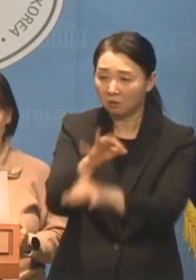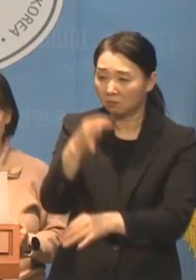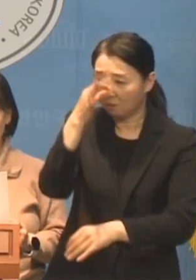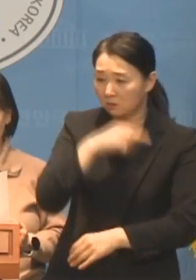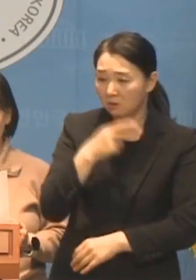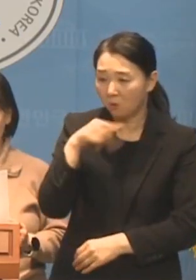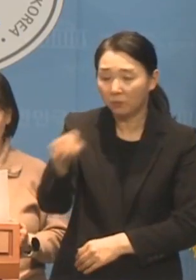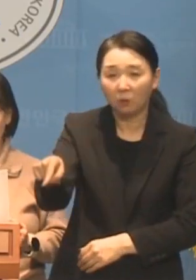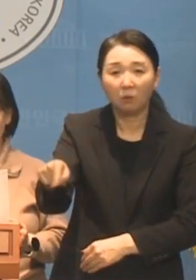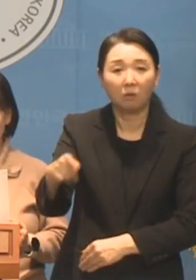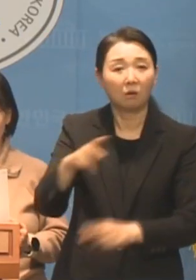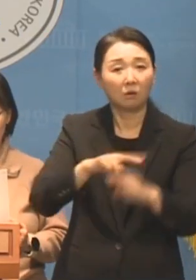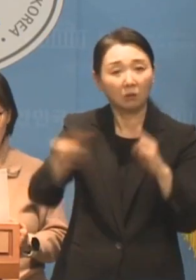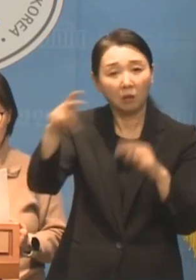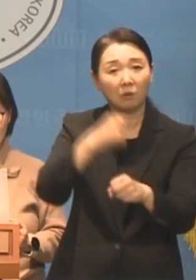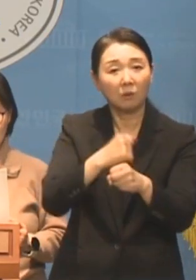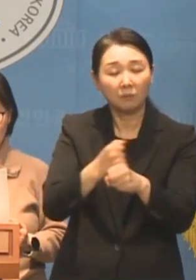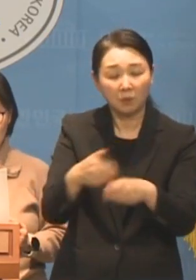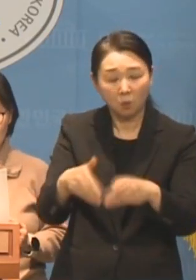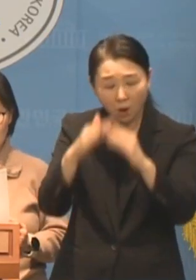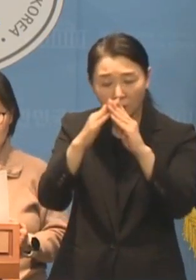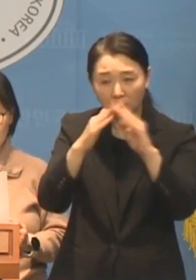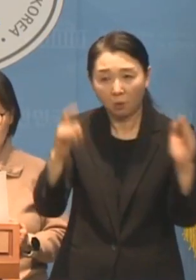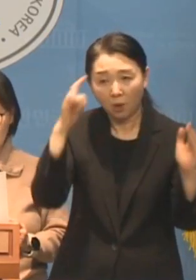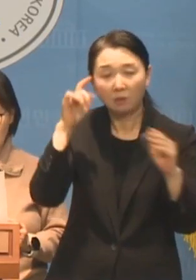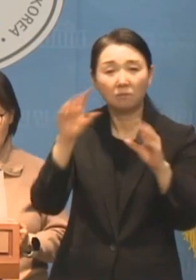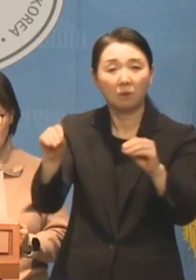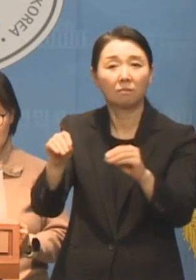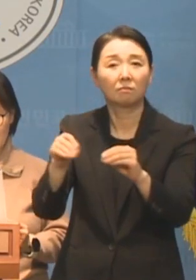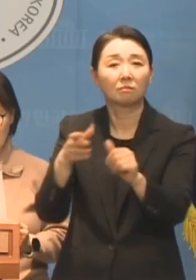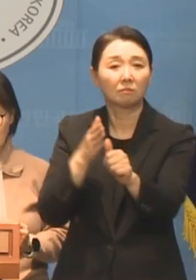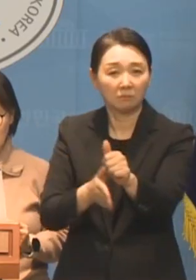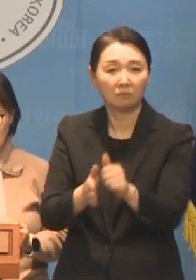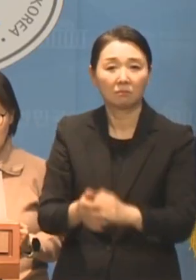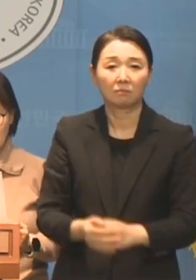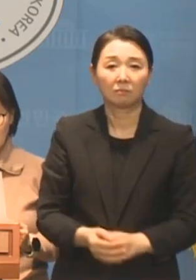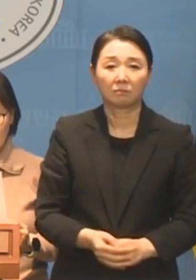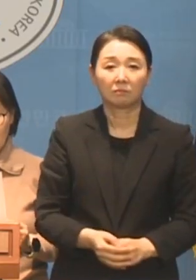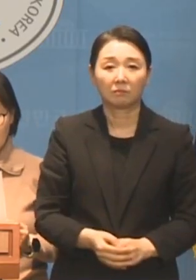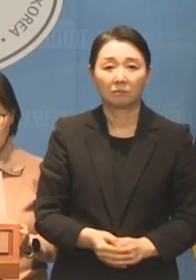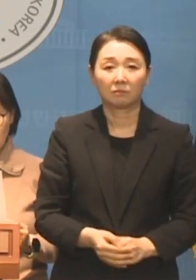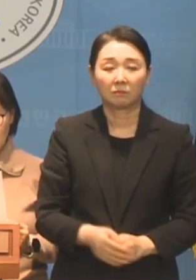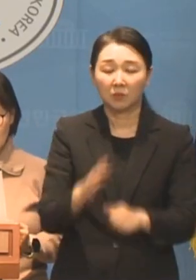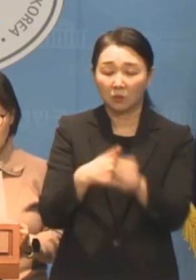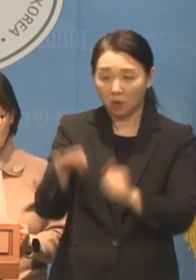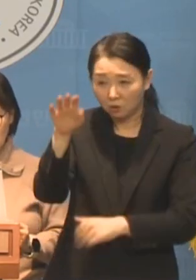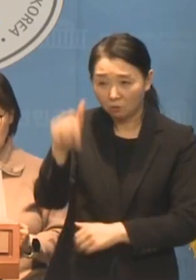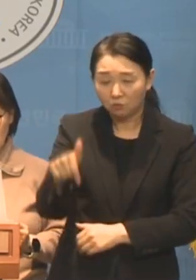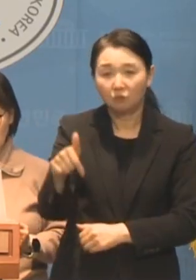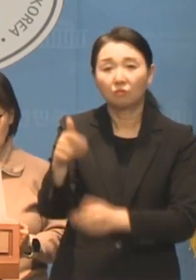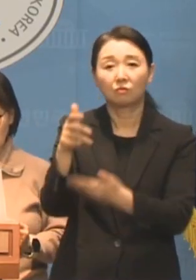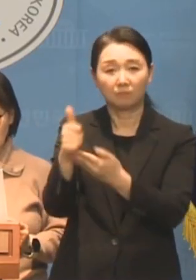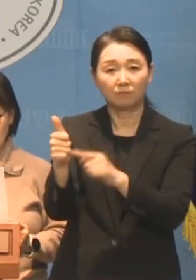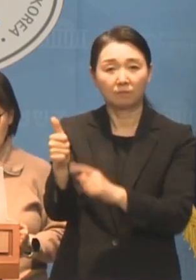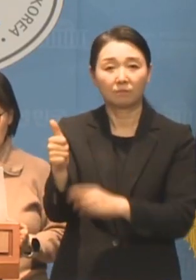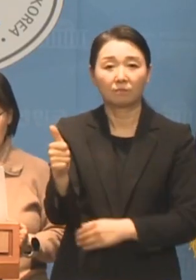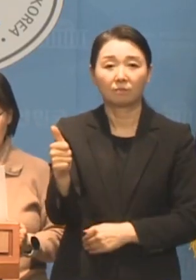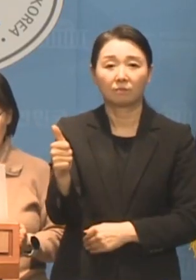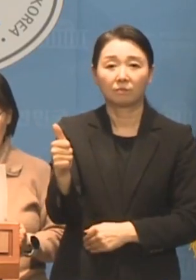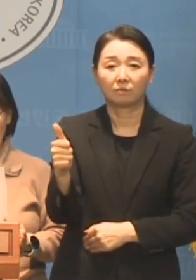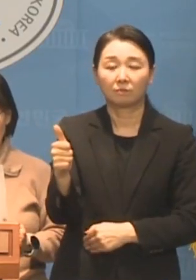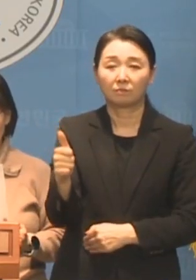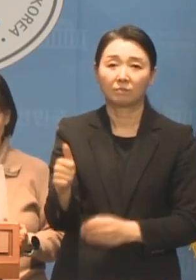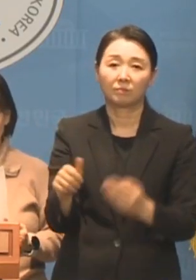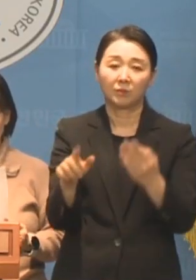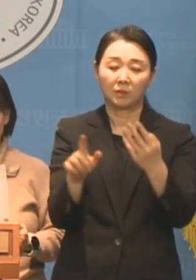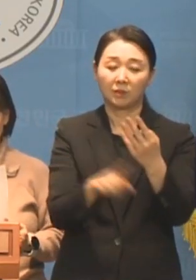수 없는 케이블카 설치 확대 시도 중단을 요구한다. 환경부 김한섭 장관은 23일